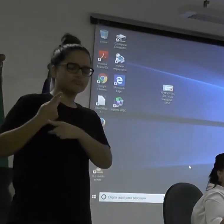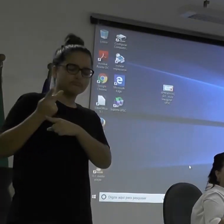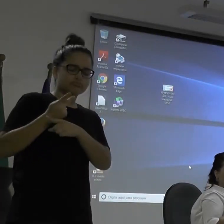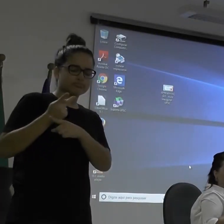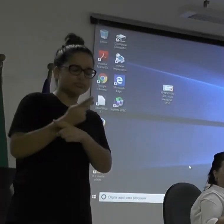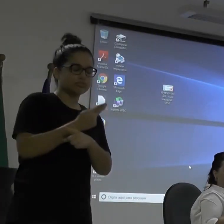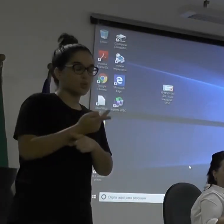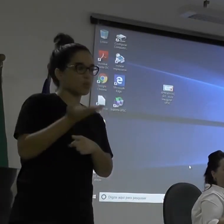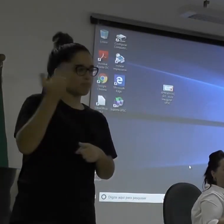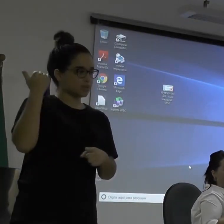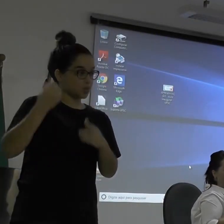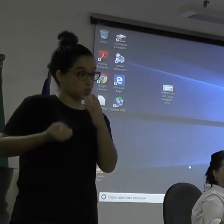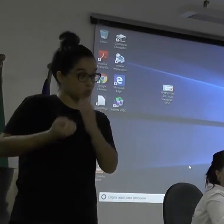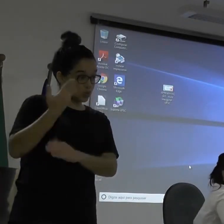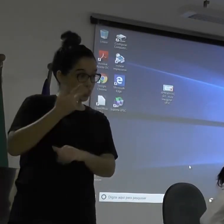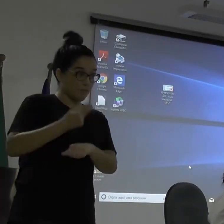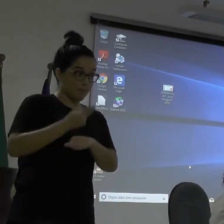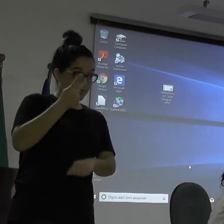Prêmio Jabuti